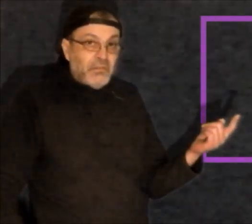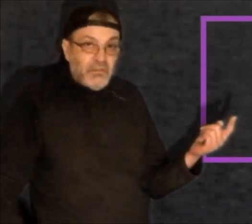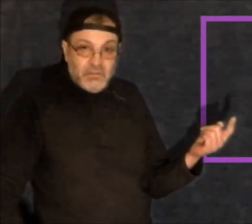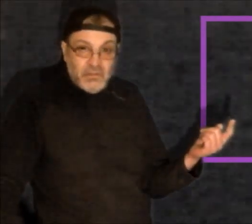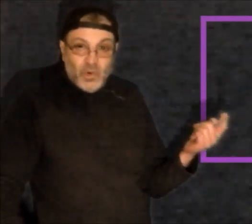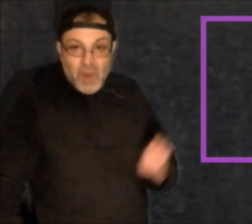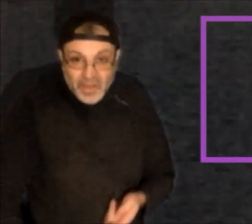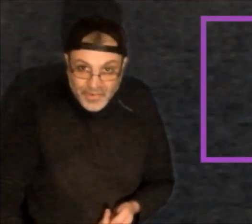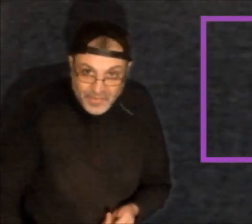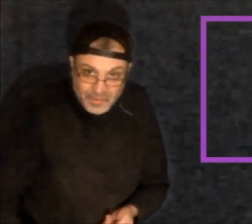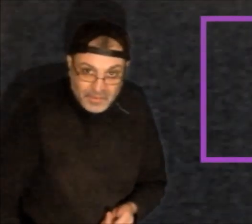المفر والمقر.